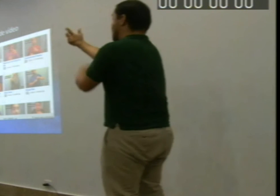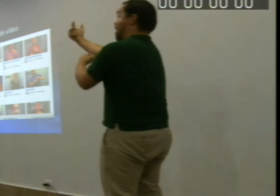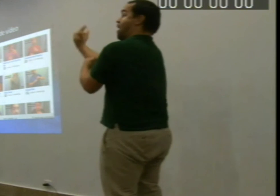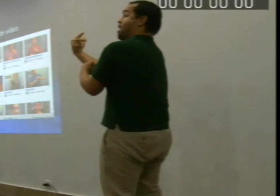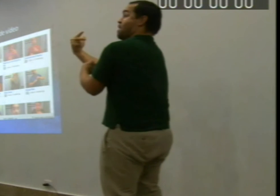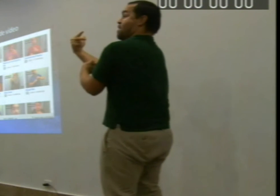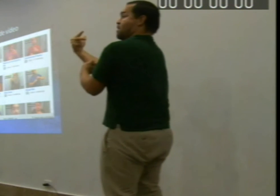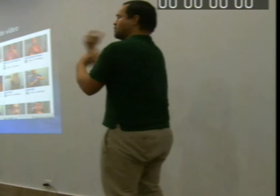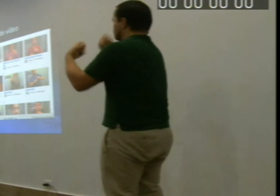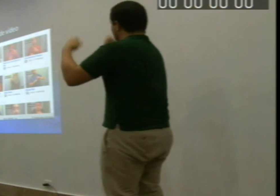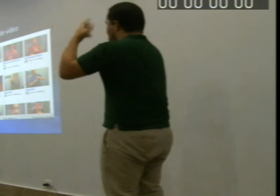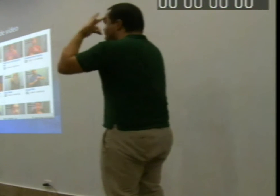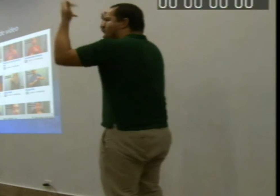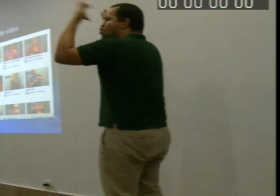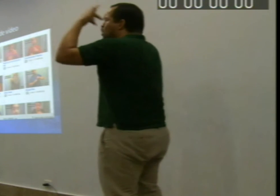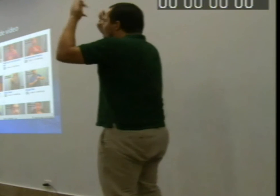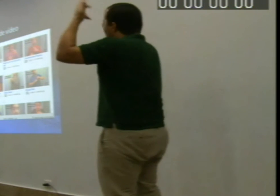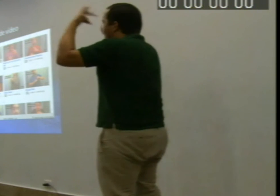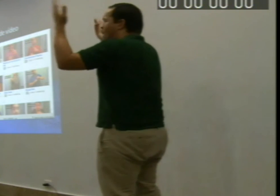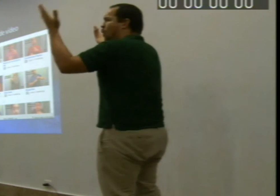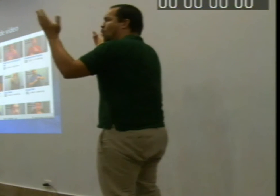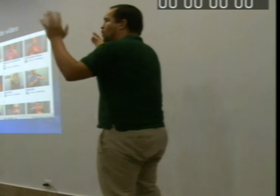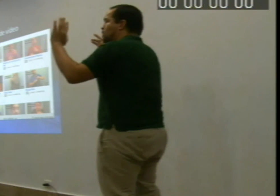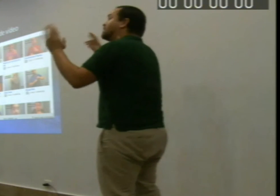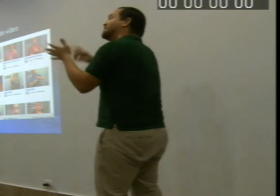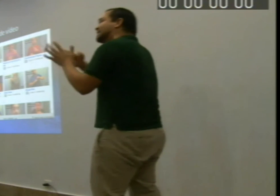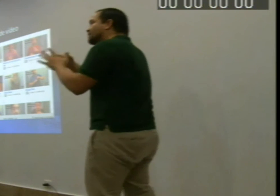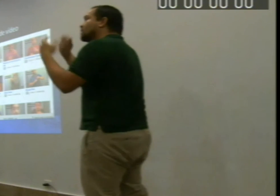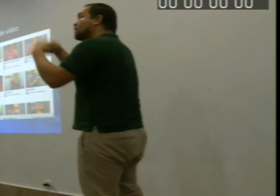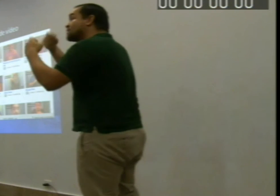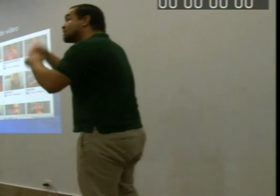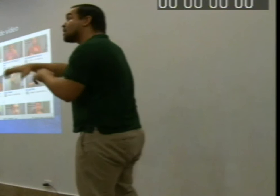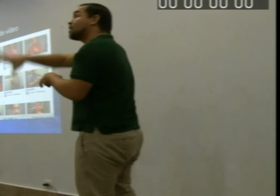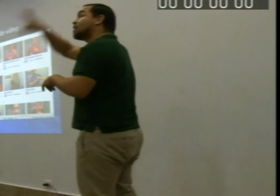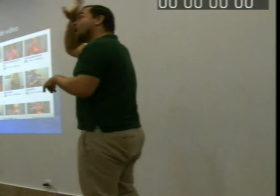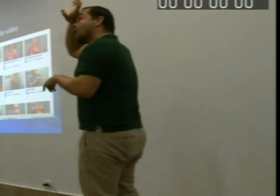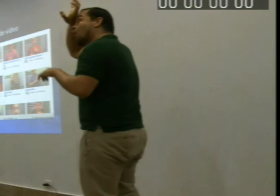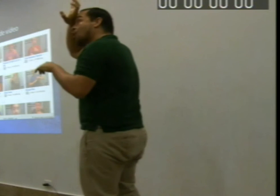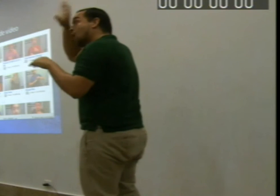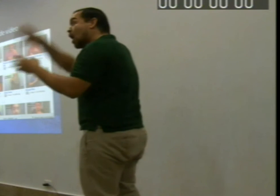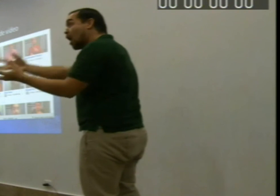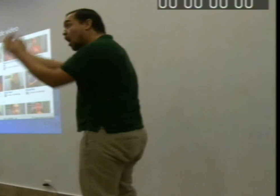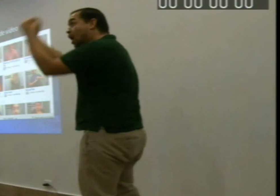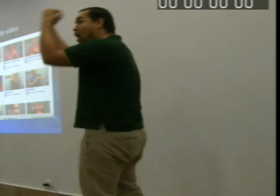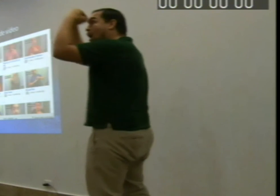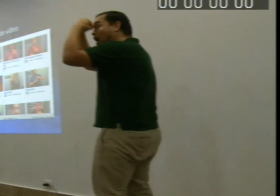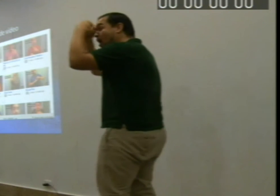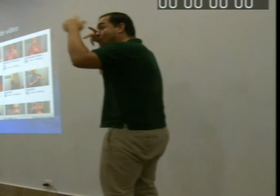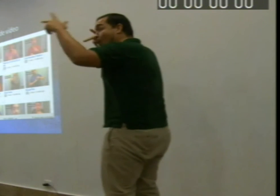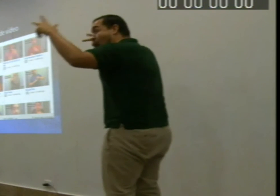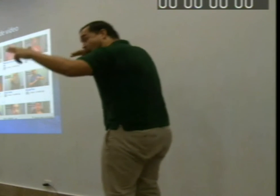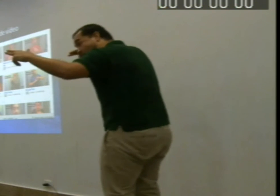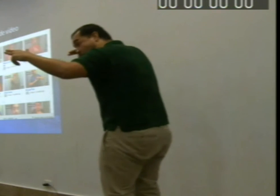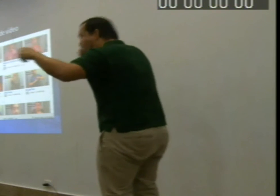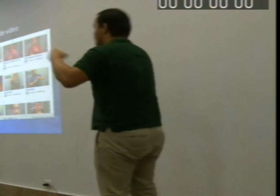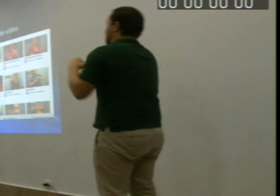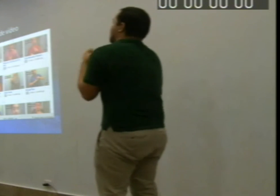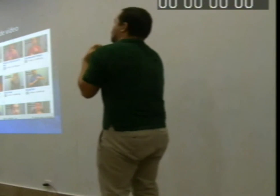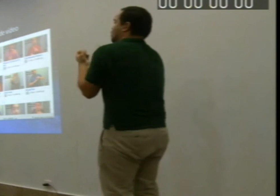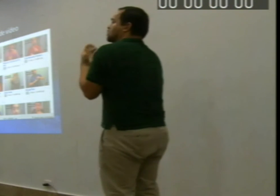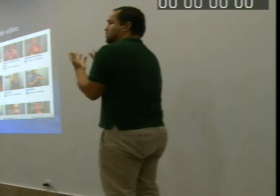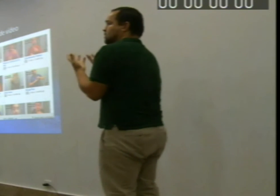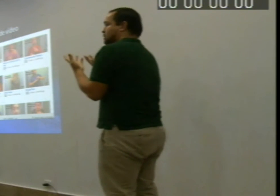fazer Olha e se filma é uma vez só é natural tem que ser natural é isso que você precisa não é